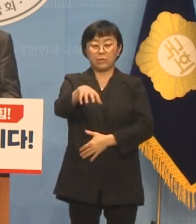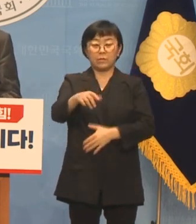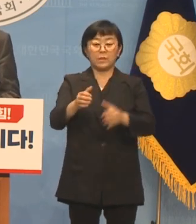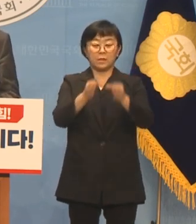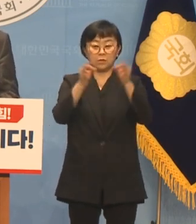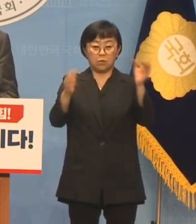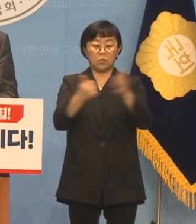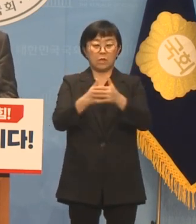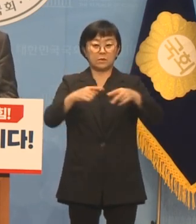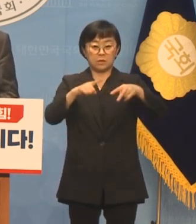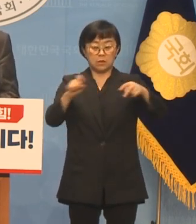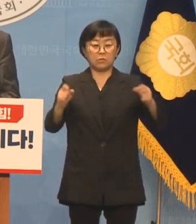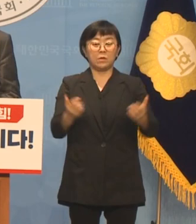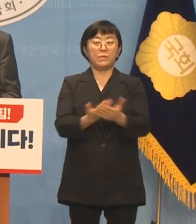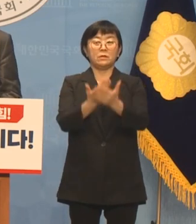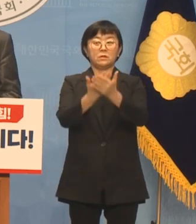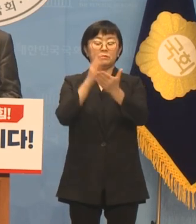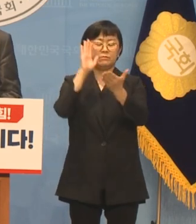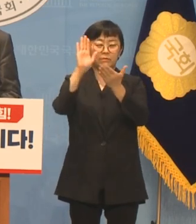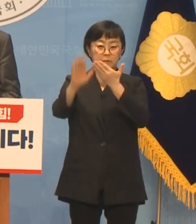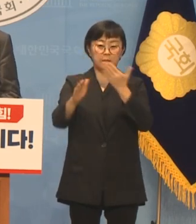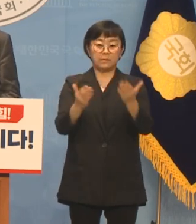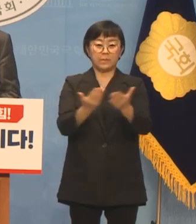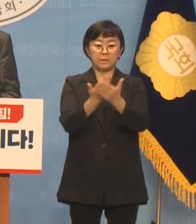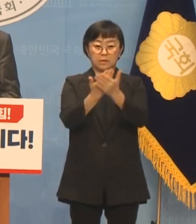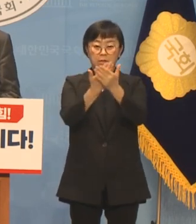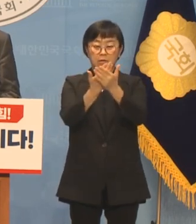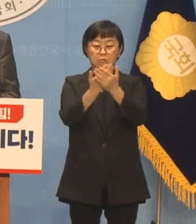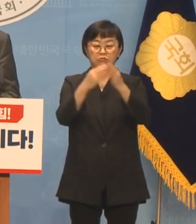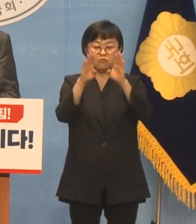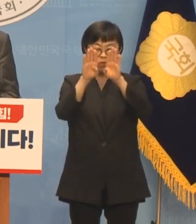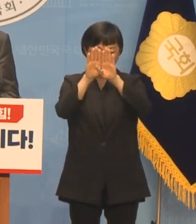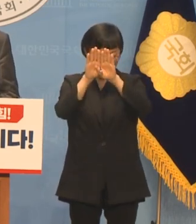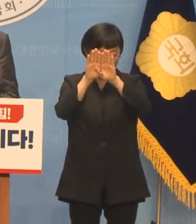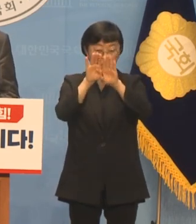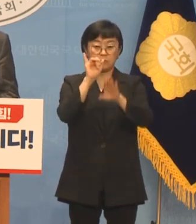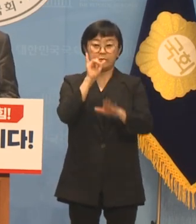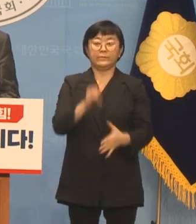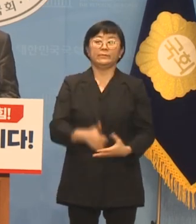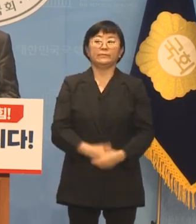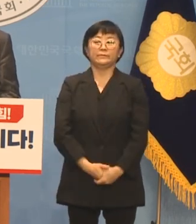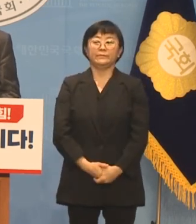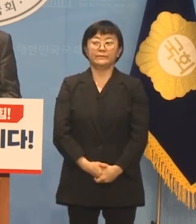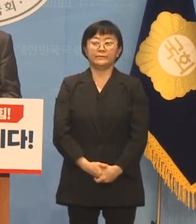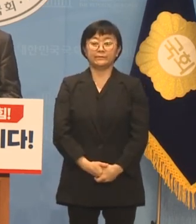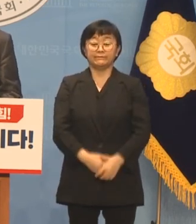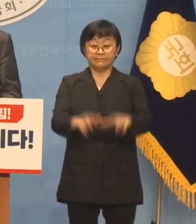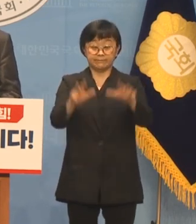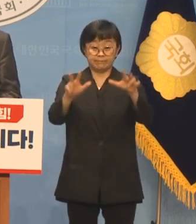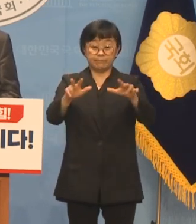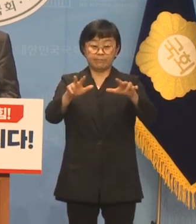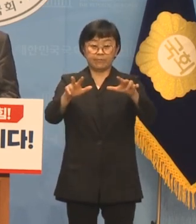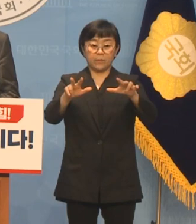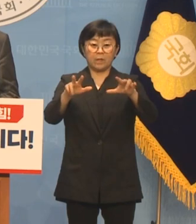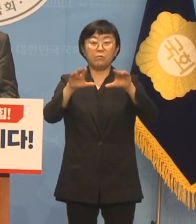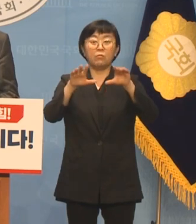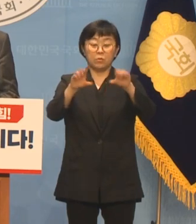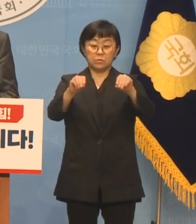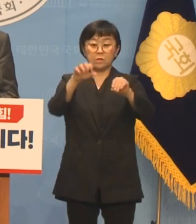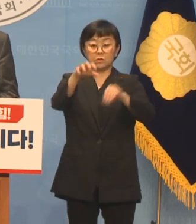그동안 서대문의 발전과 미래 도약의 문이 꽉 닫혀 있었습니다. 이제 정체된